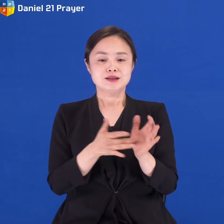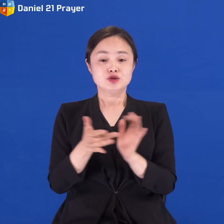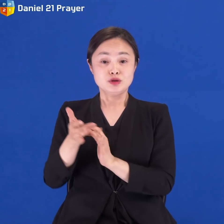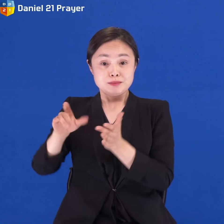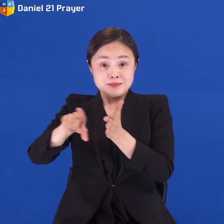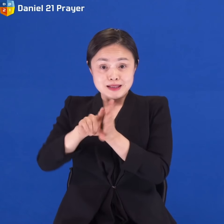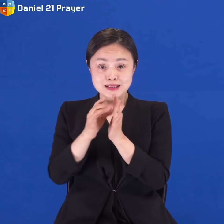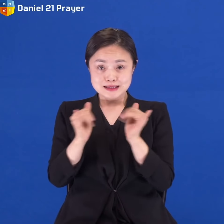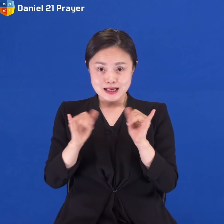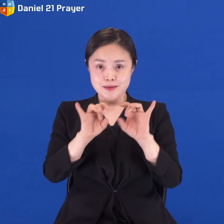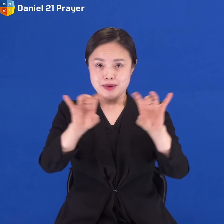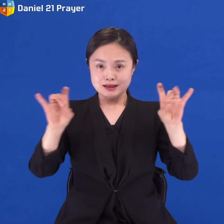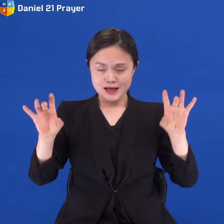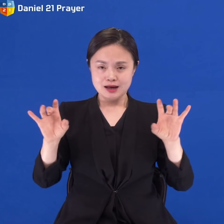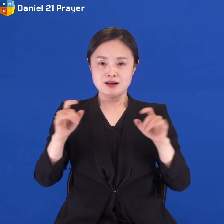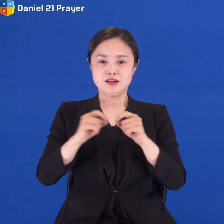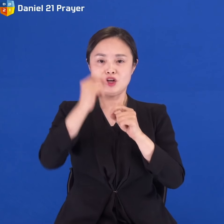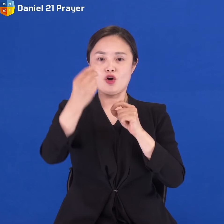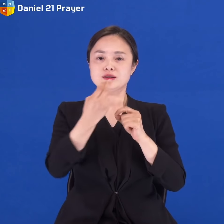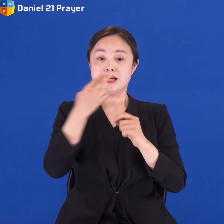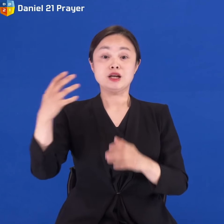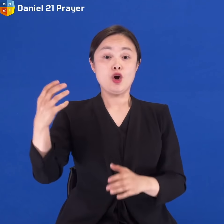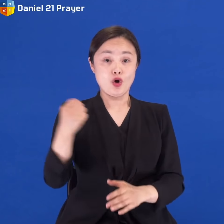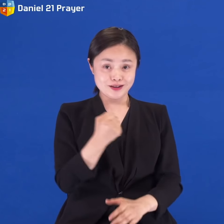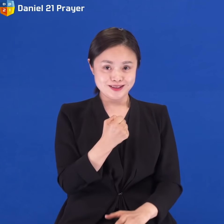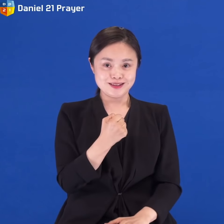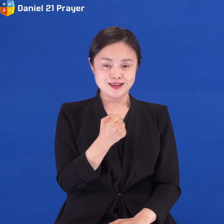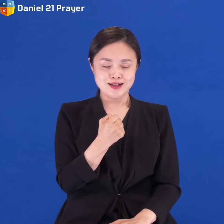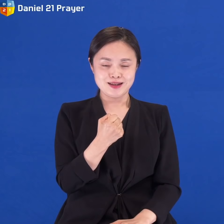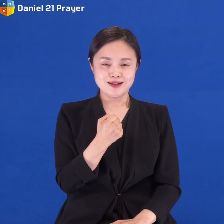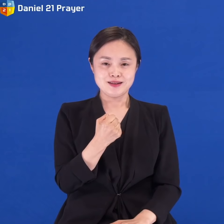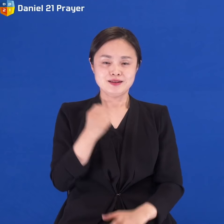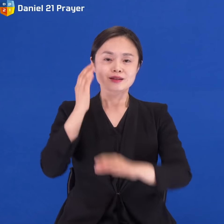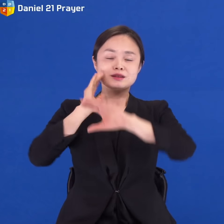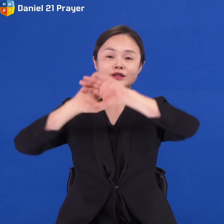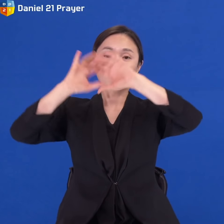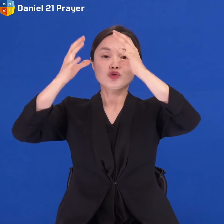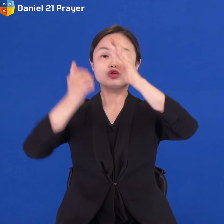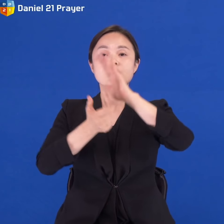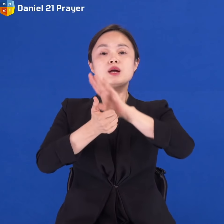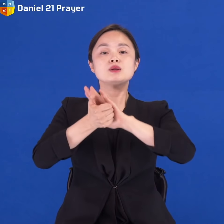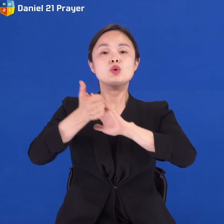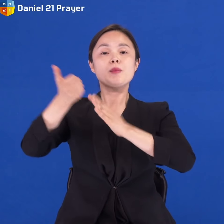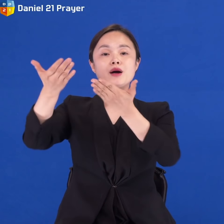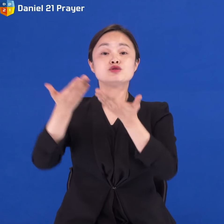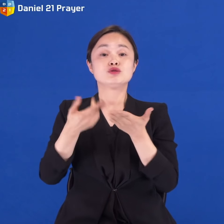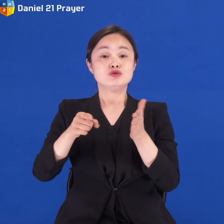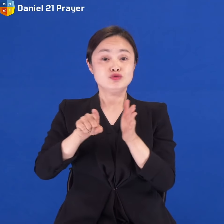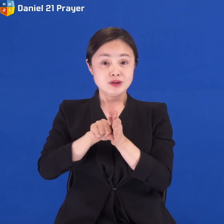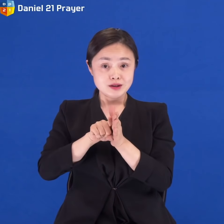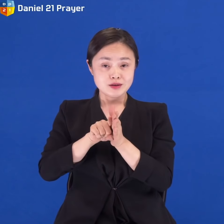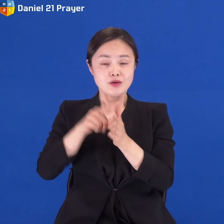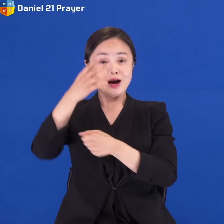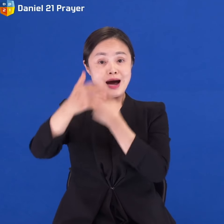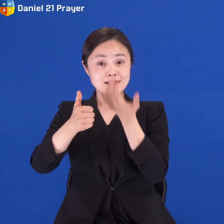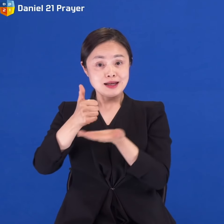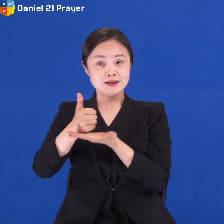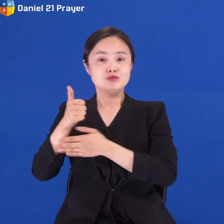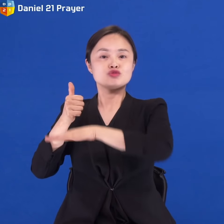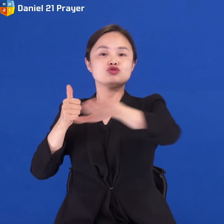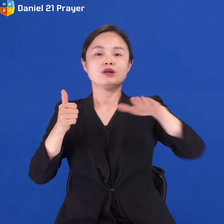않는 그 천국을 소망하게 하시려고 저희들에게 고난을 허락하셨던